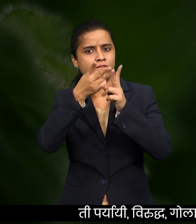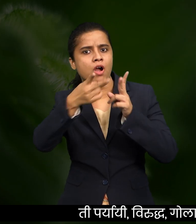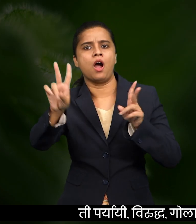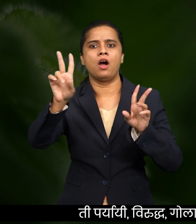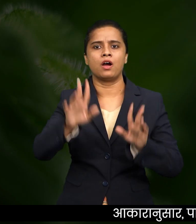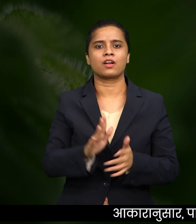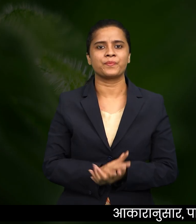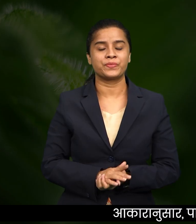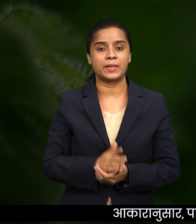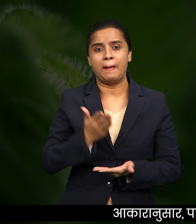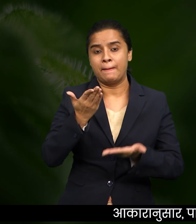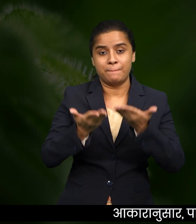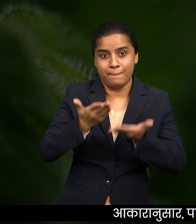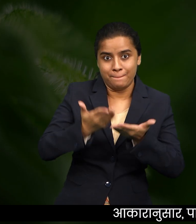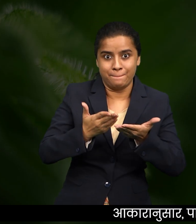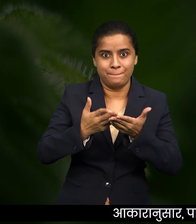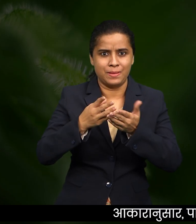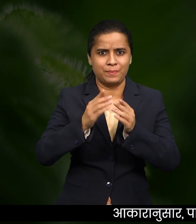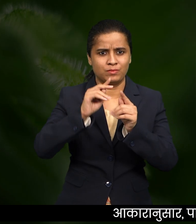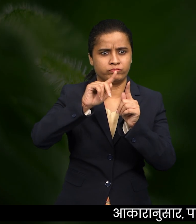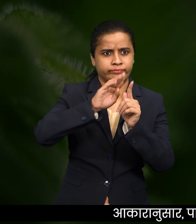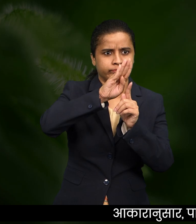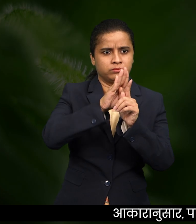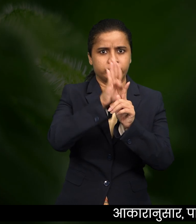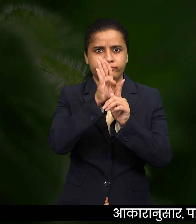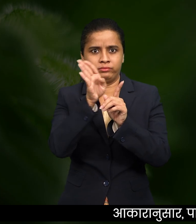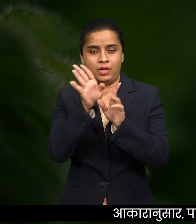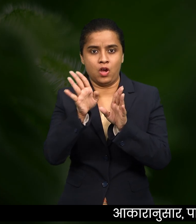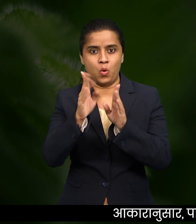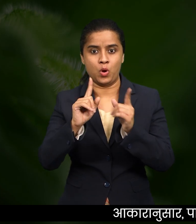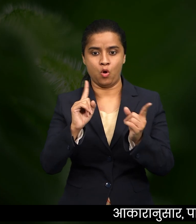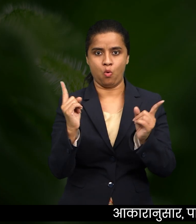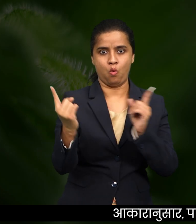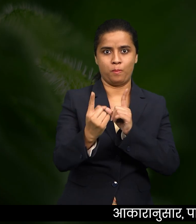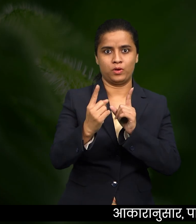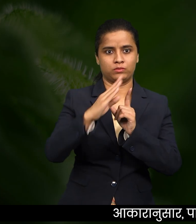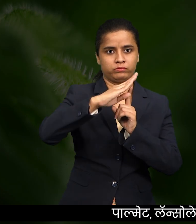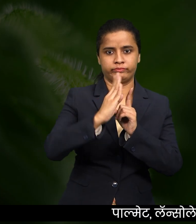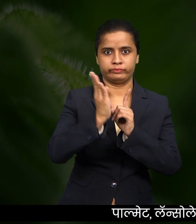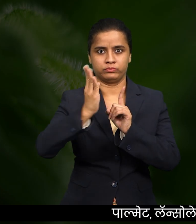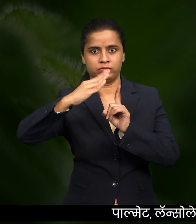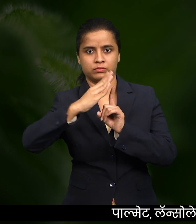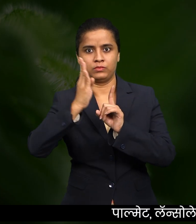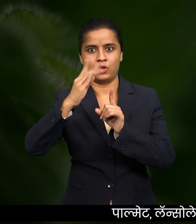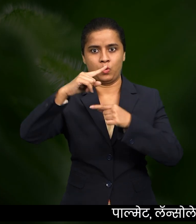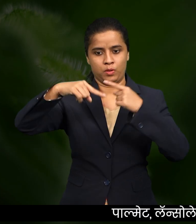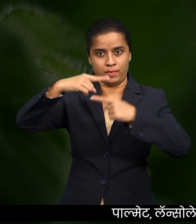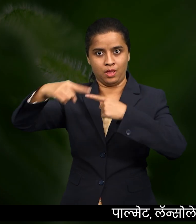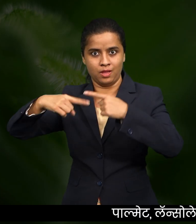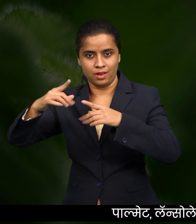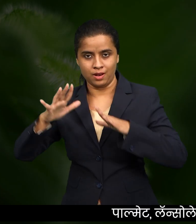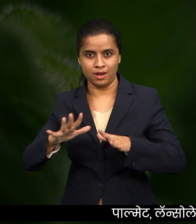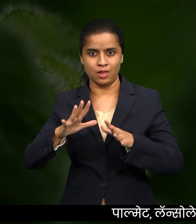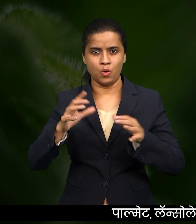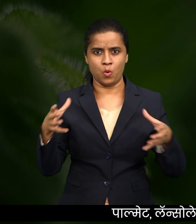शकते. आकारानुसार पाने गोलाकार, पॅलोमेट, लॅन्सोलेट, रेशिया